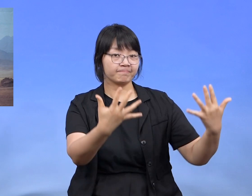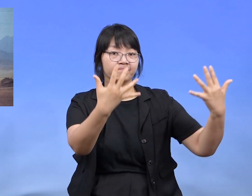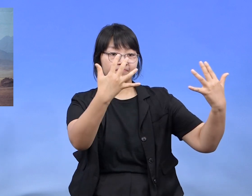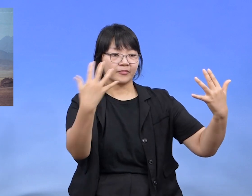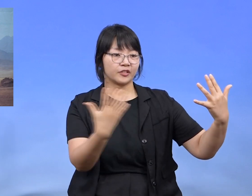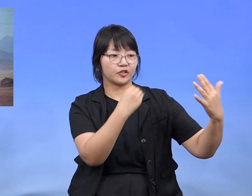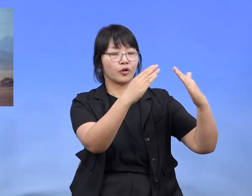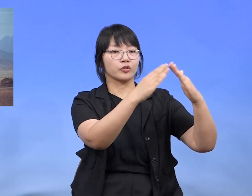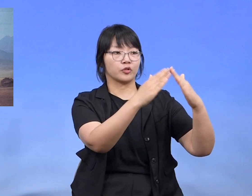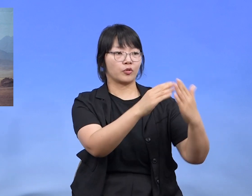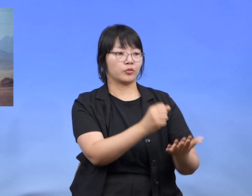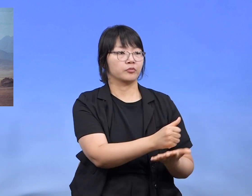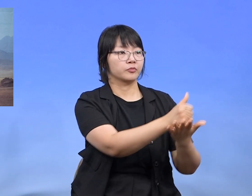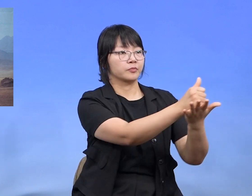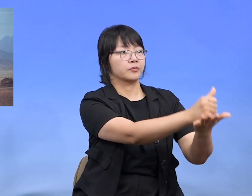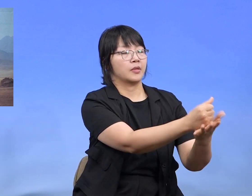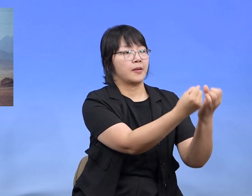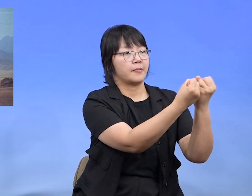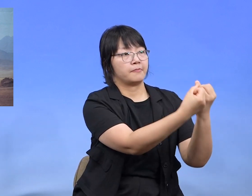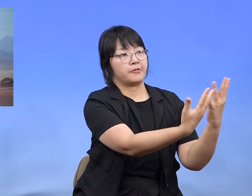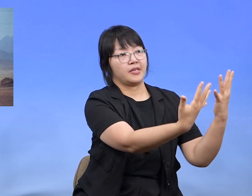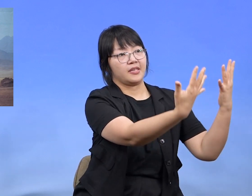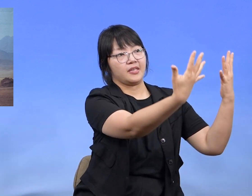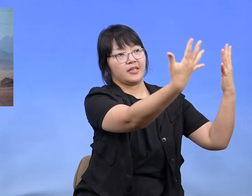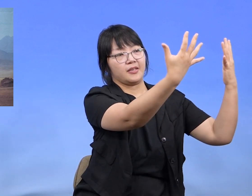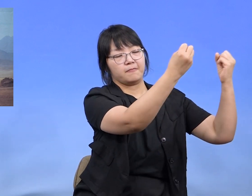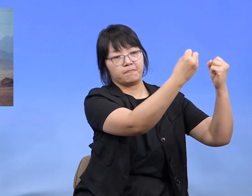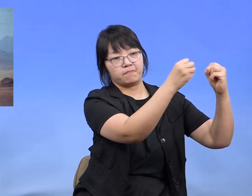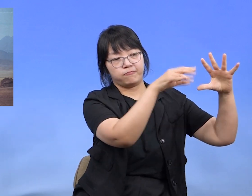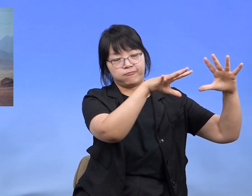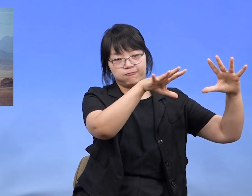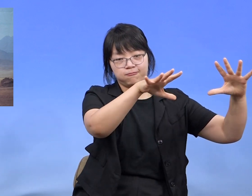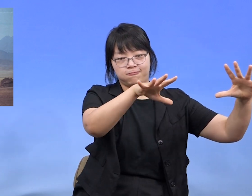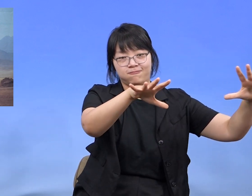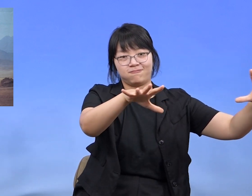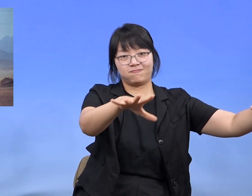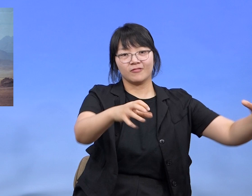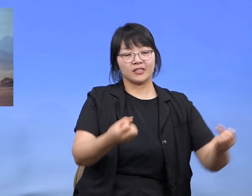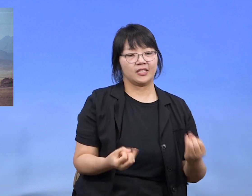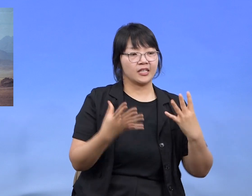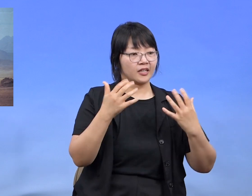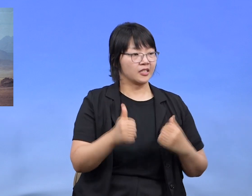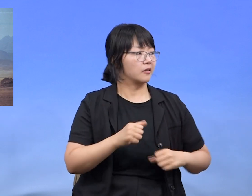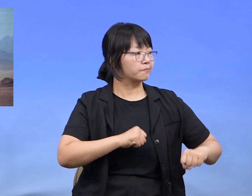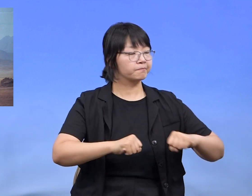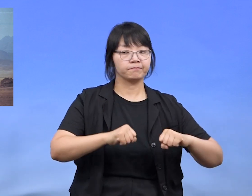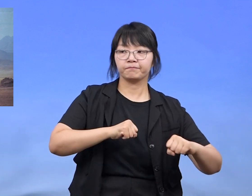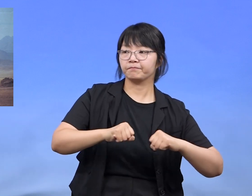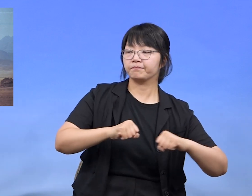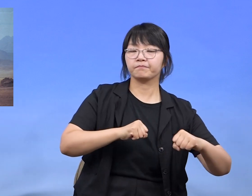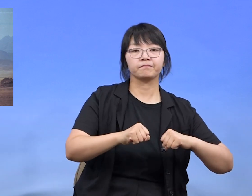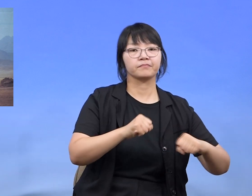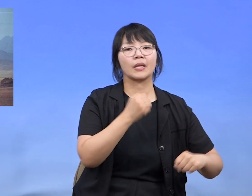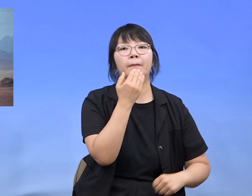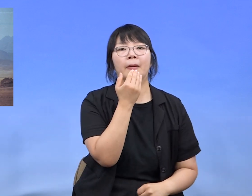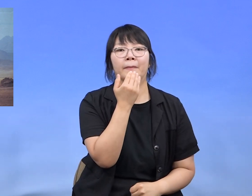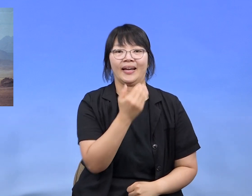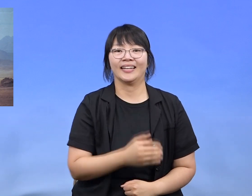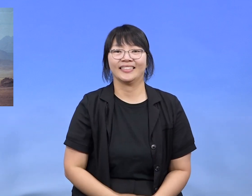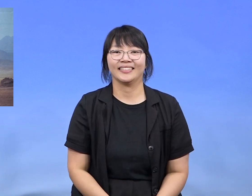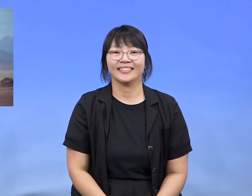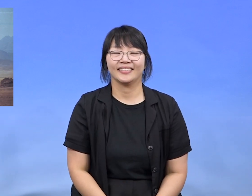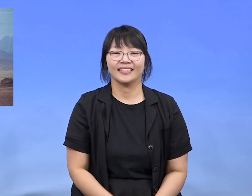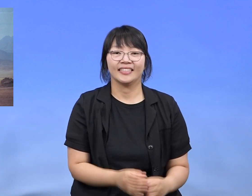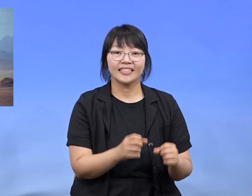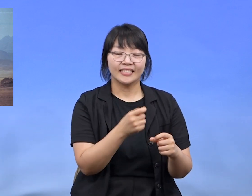빛이 되어 제사장들의 활동과 사역을 가능하게 만들었던 것입니다. 그리고